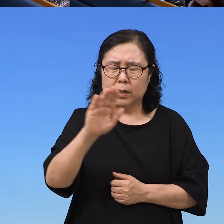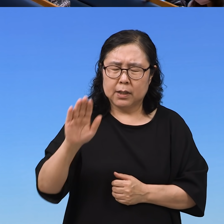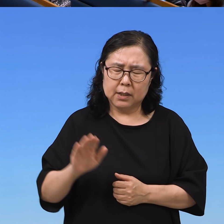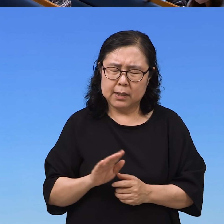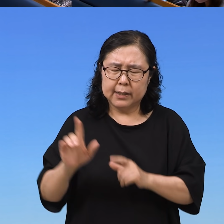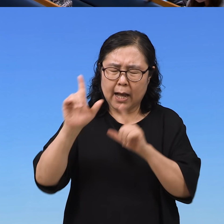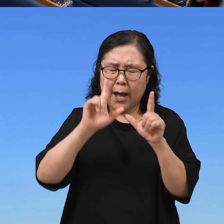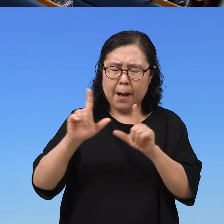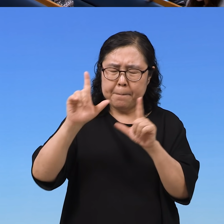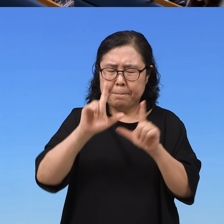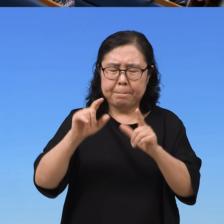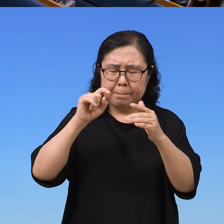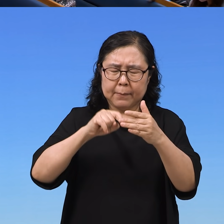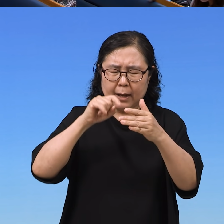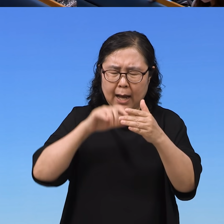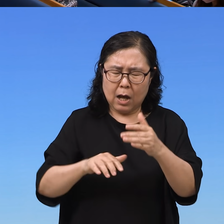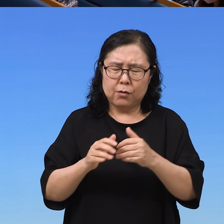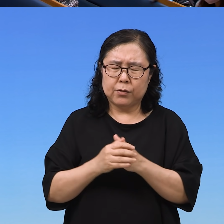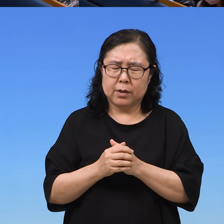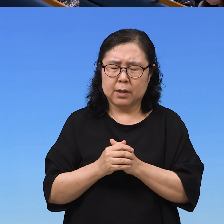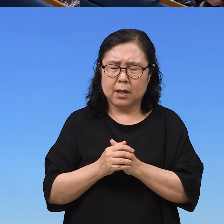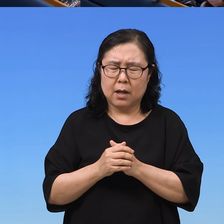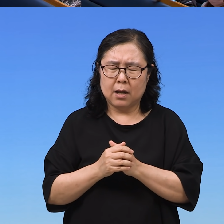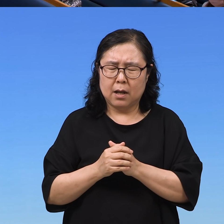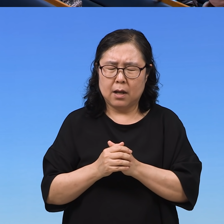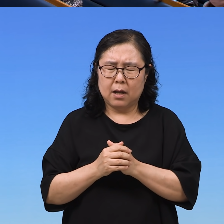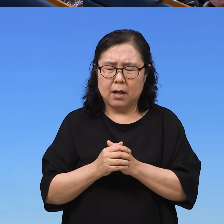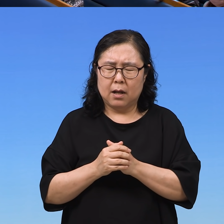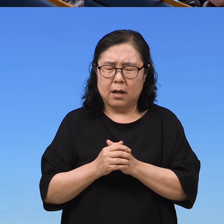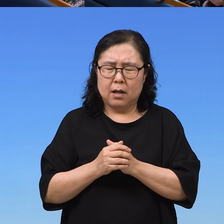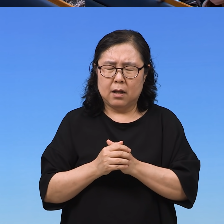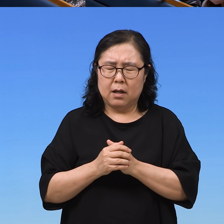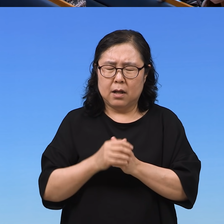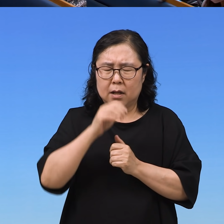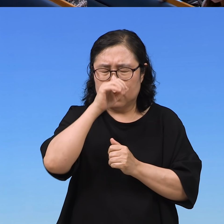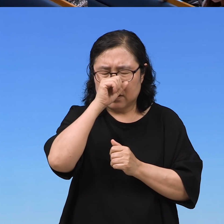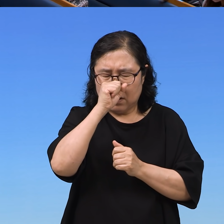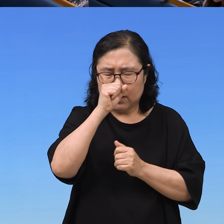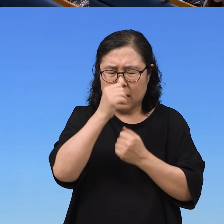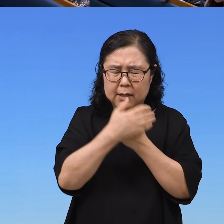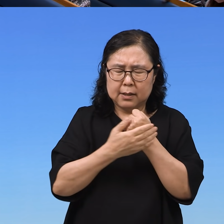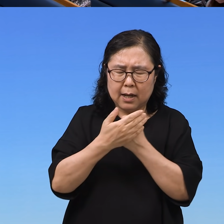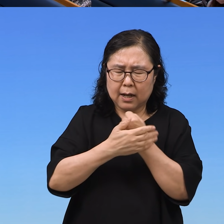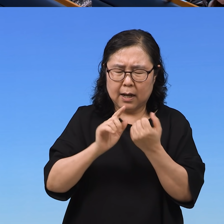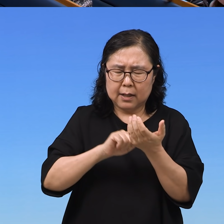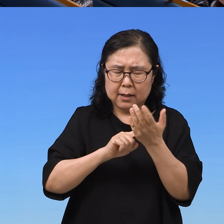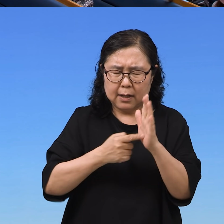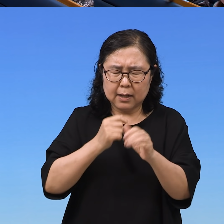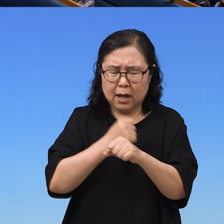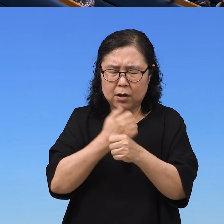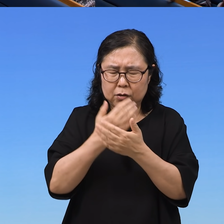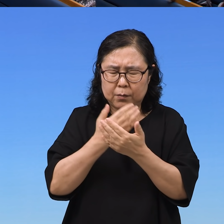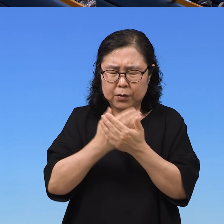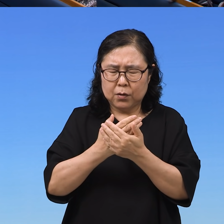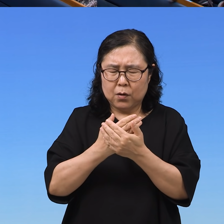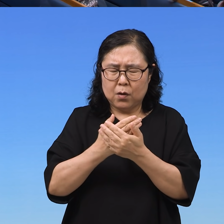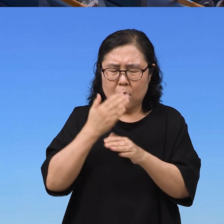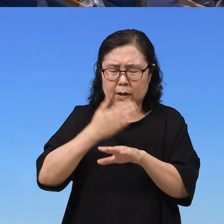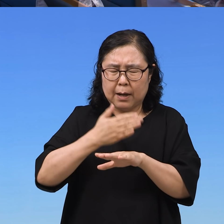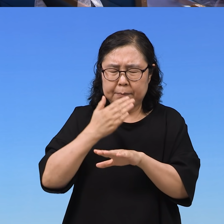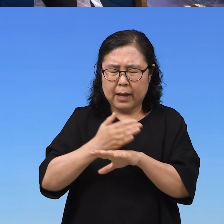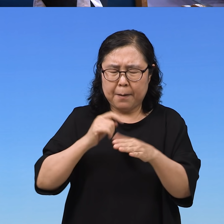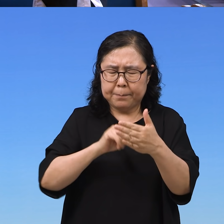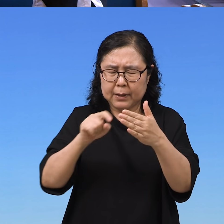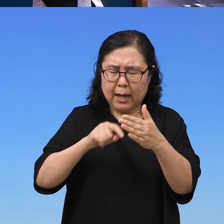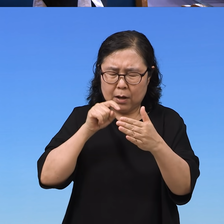우리들의 삶 가운데 하나님의 역사가 나타나게 하여 주시옵소서. 우리들의 삶 가운데 하나님의